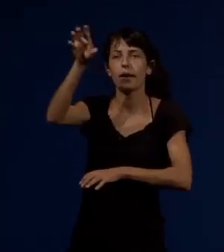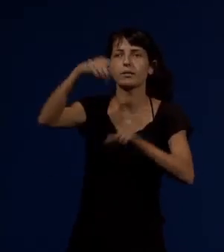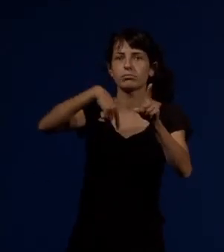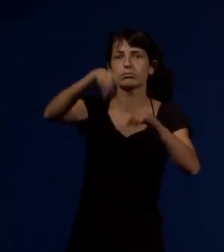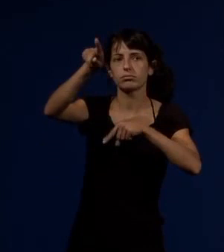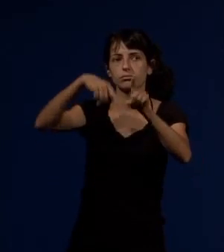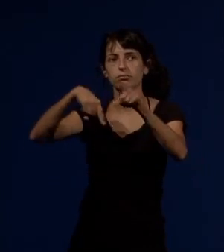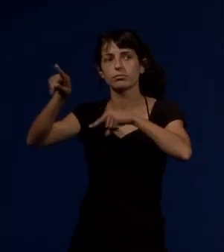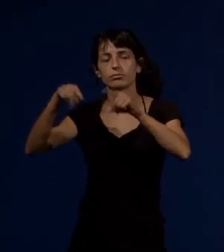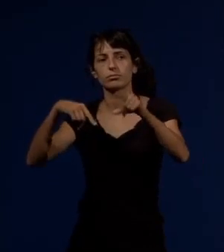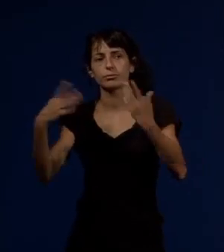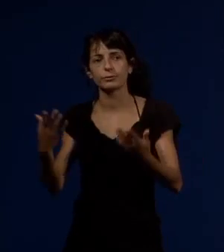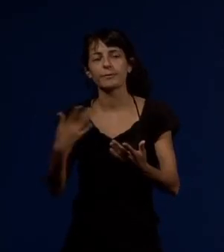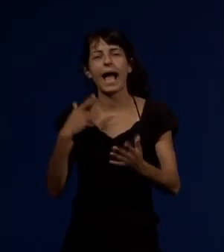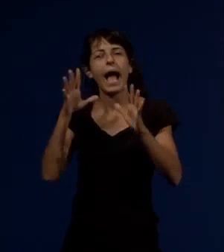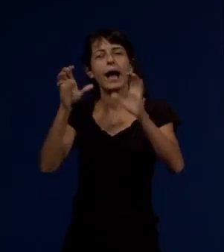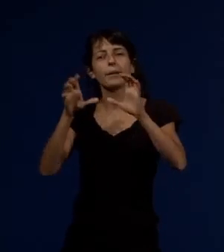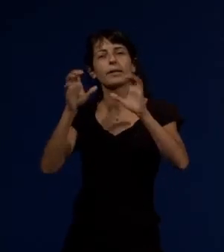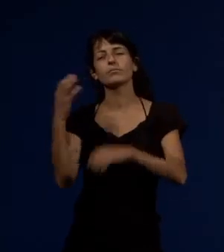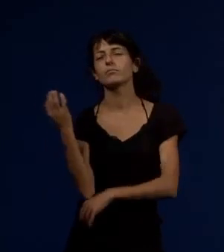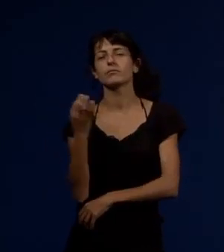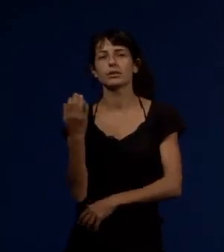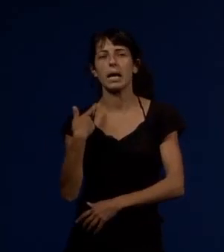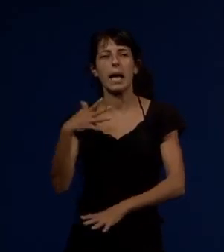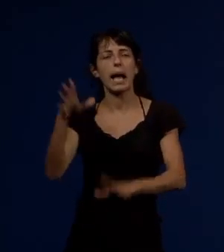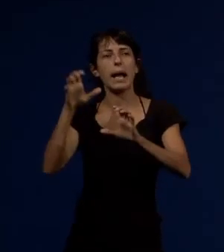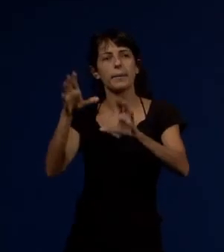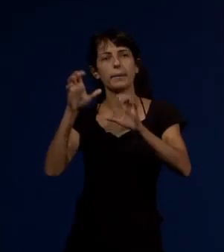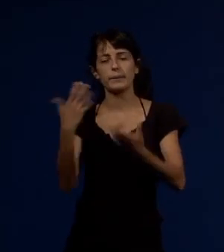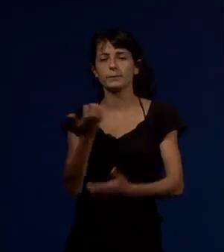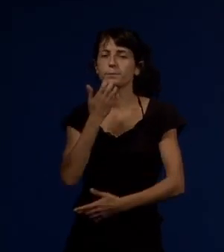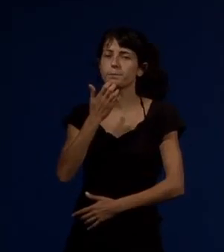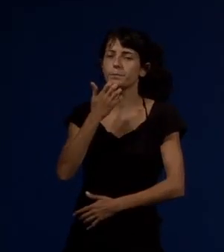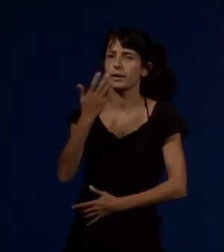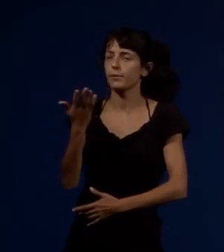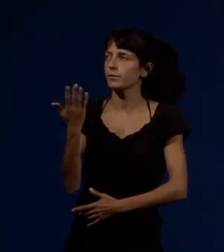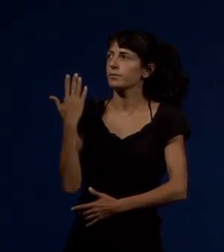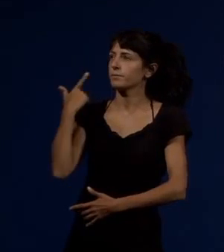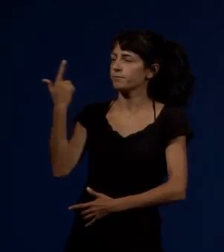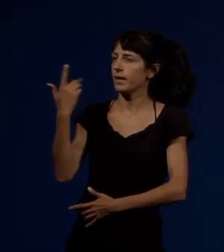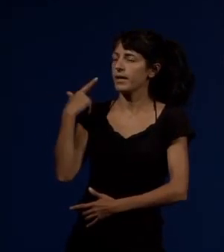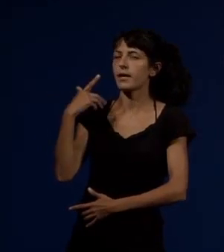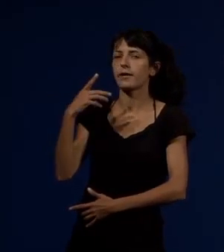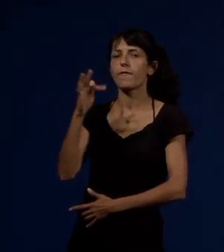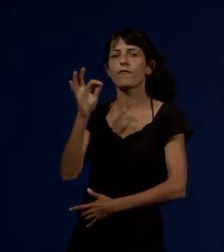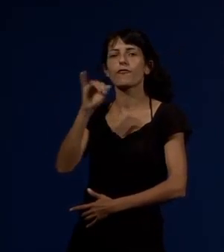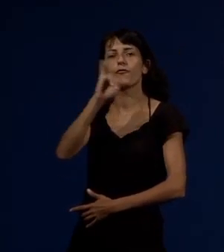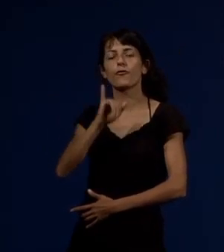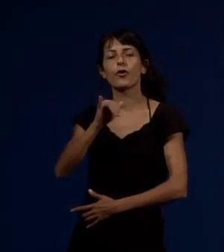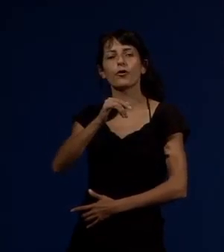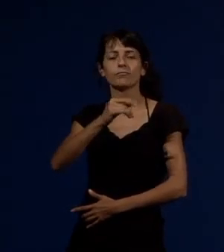caso por esta provincia, aprendemos moitas cousas. Aprendemos, por exemplo, onte en Foz tivemos un